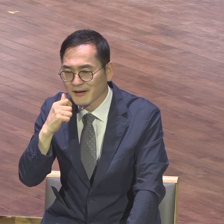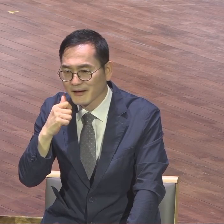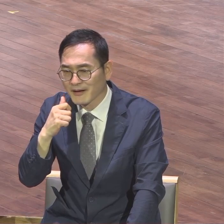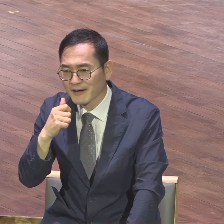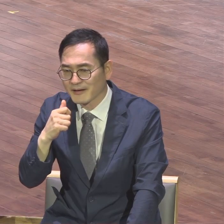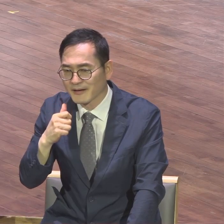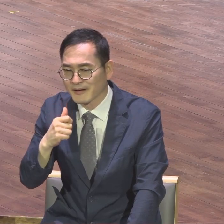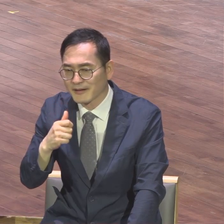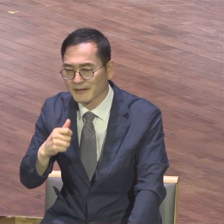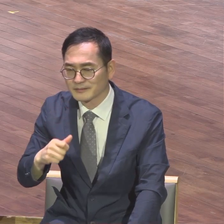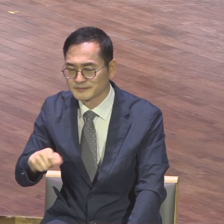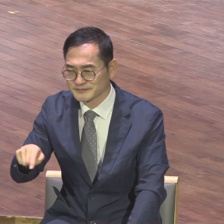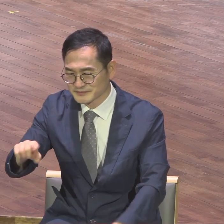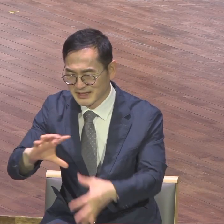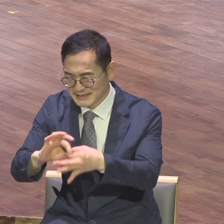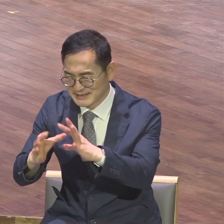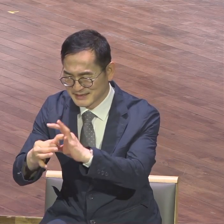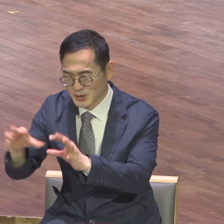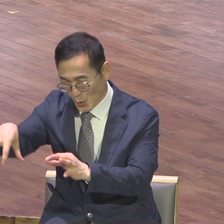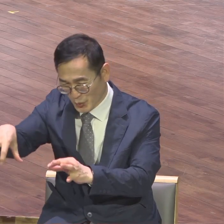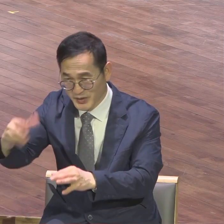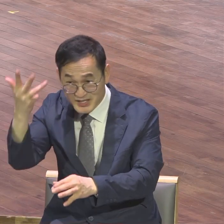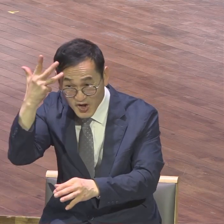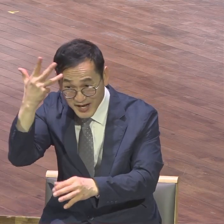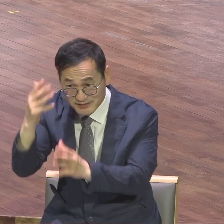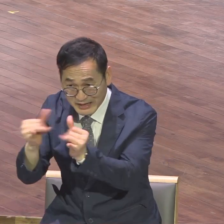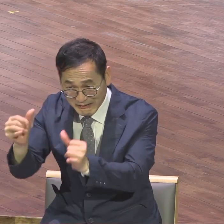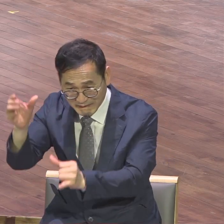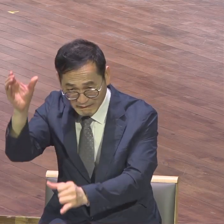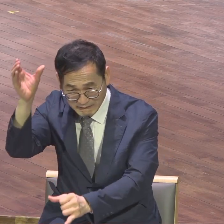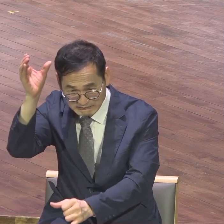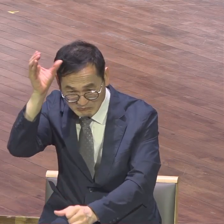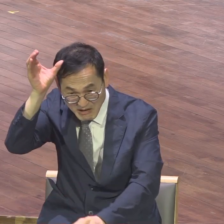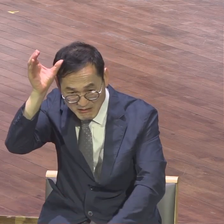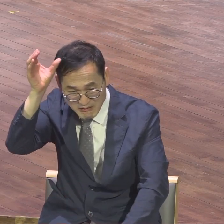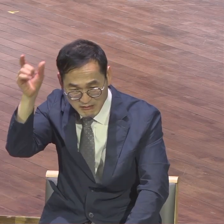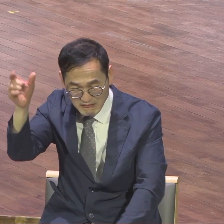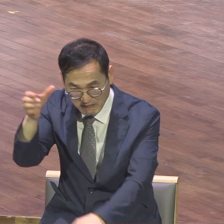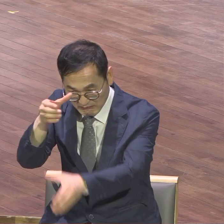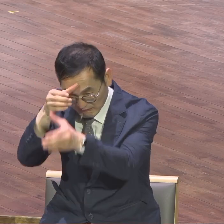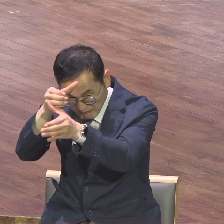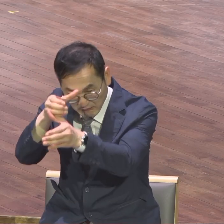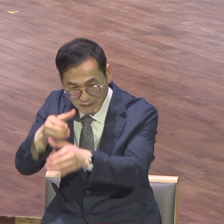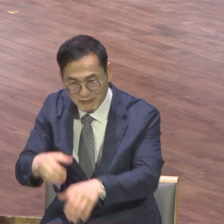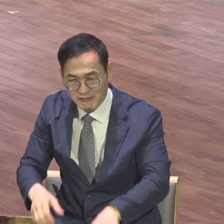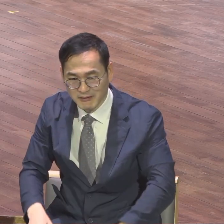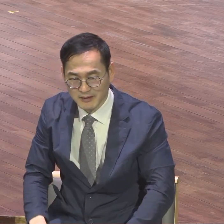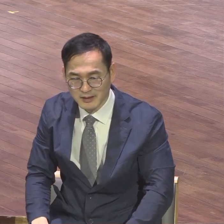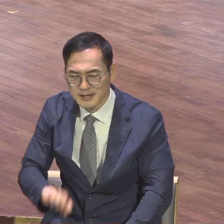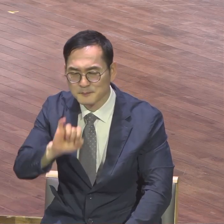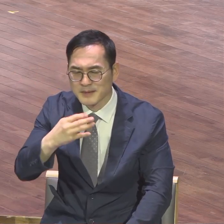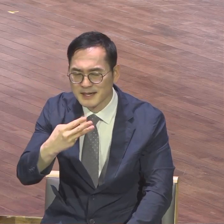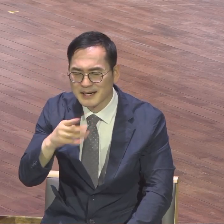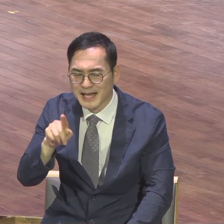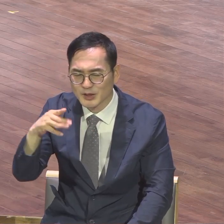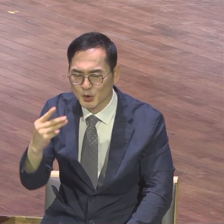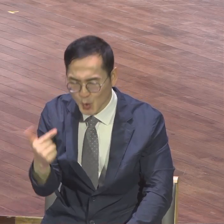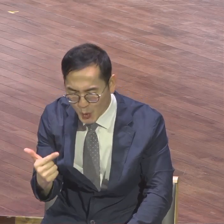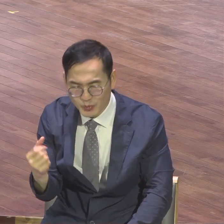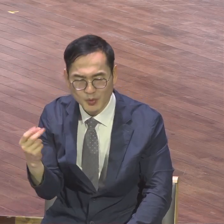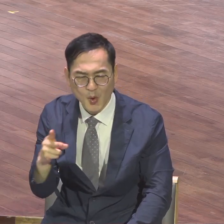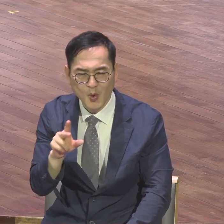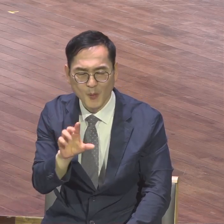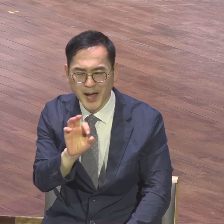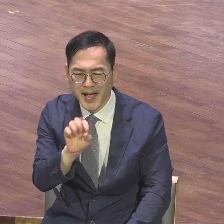그리스의 철학자들이 어떤 사람들입니까? 전부 다 뭐 대단한 사람도 아니에요. 뭐 플라톤, 아리스토텔레스 전부 다